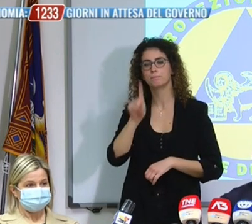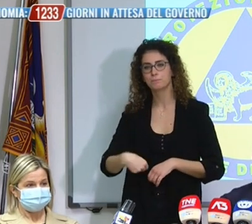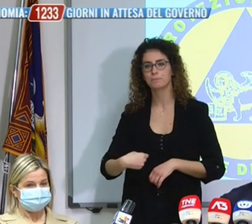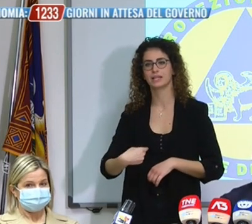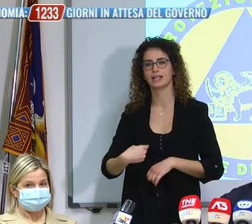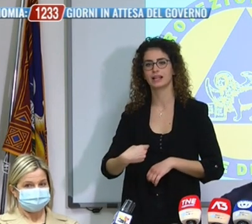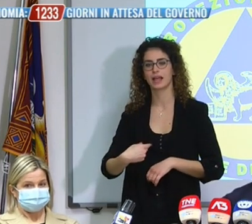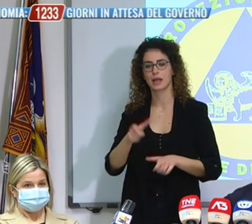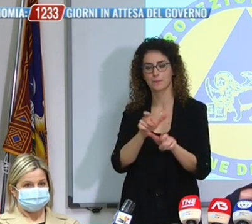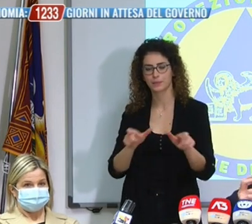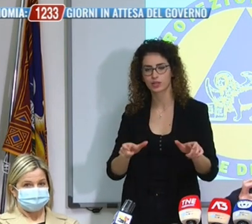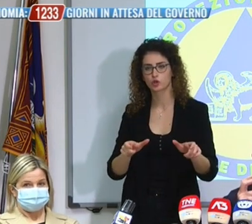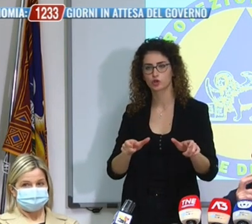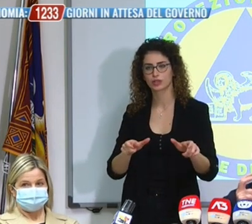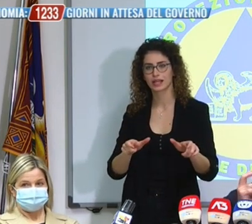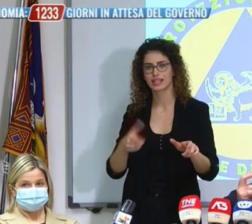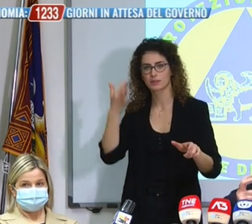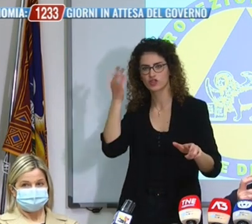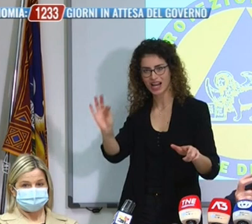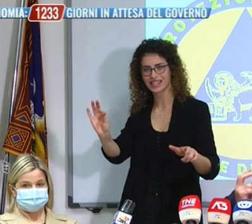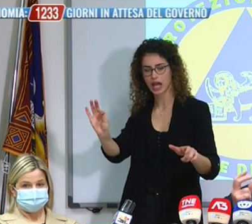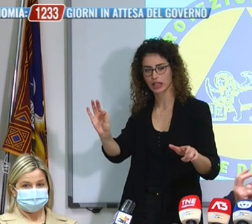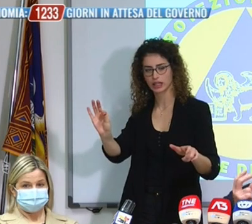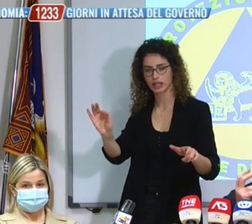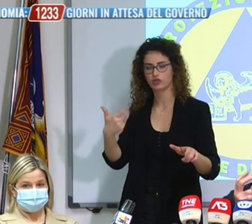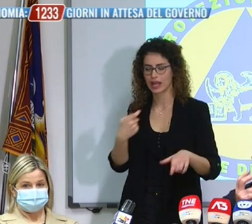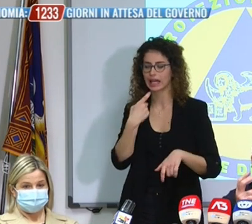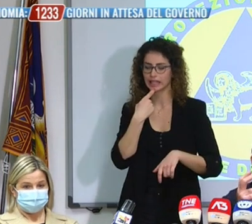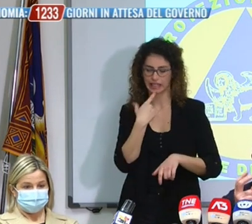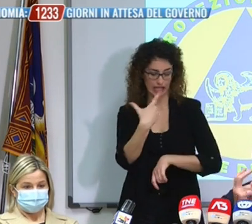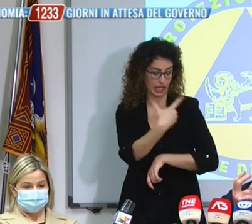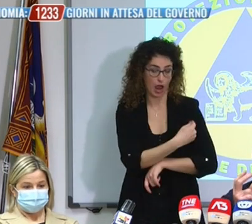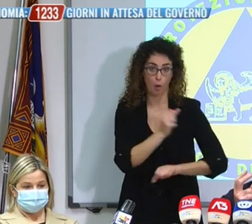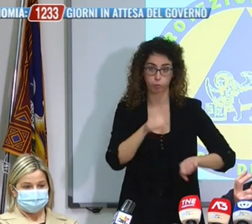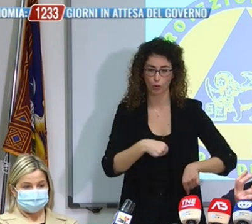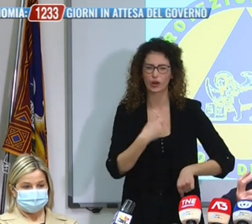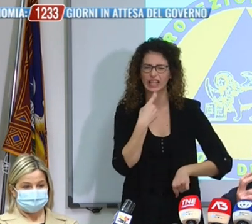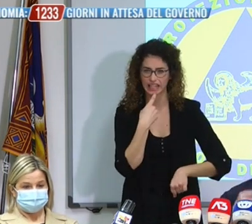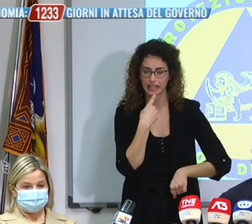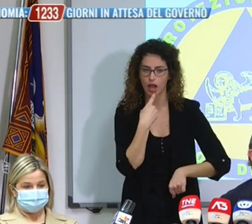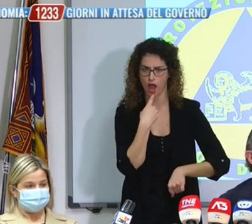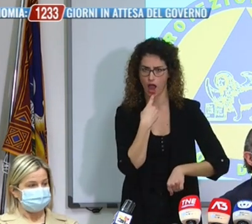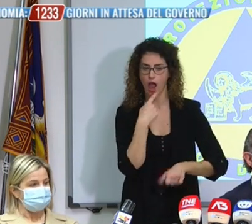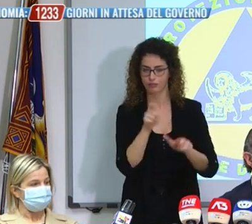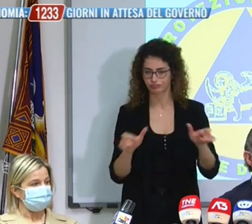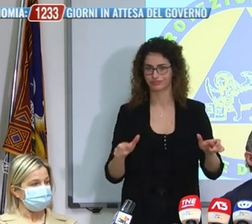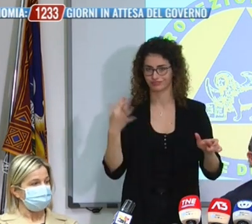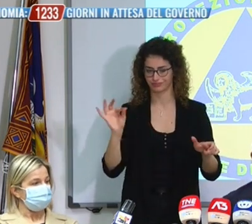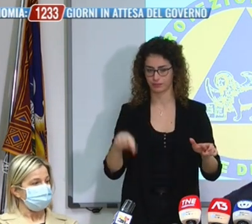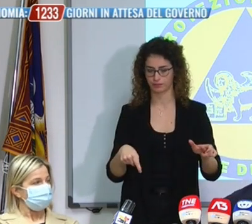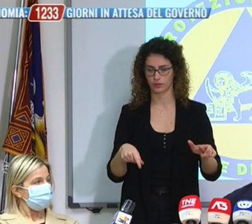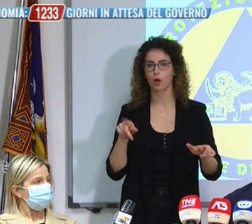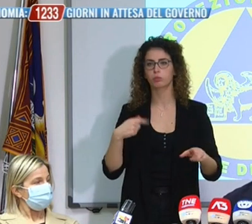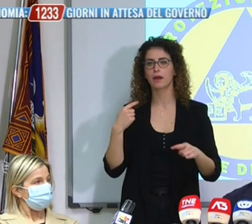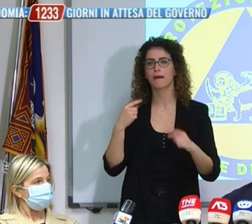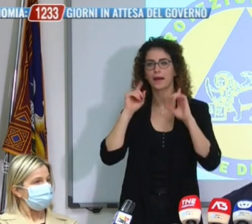1000 vaccinatori, cioè coloro che saranno autorizzati a fare l'iniezione, non è roba da poco. Guardate che a Israele vaccinano